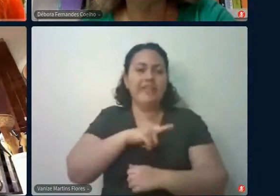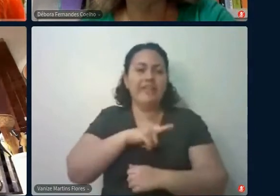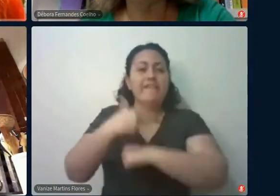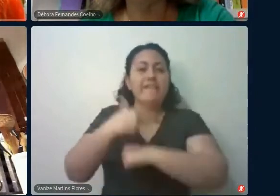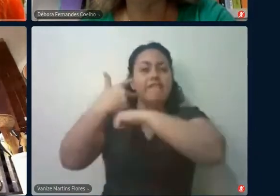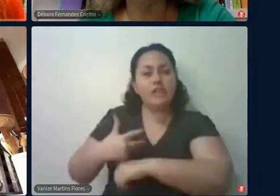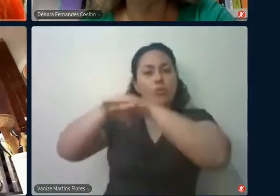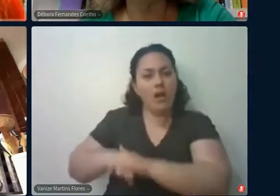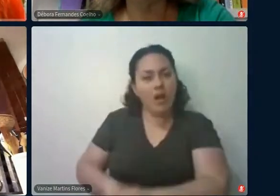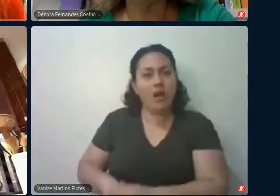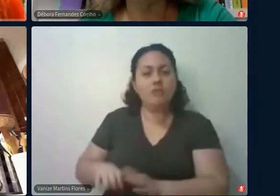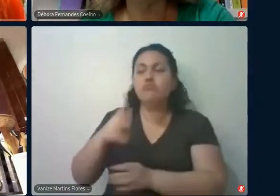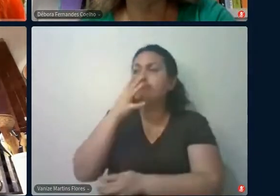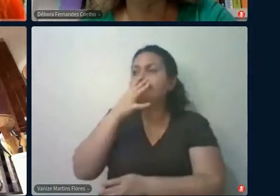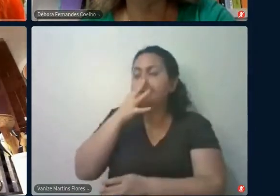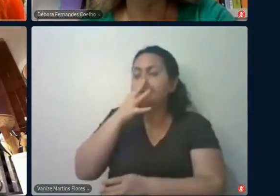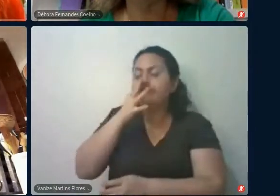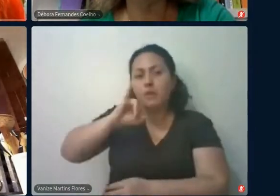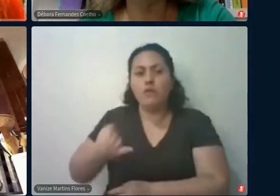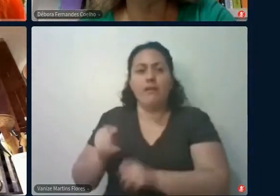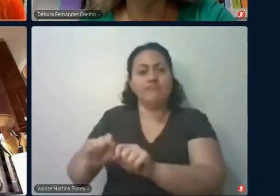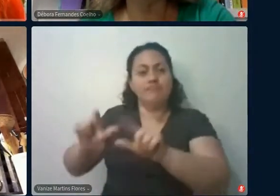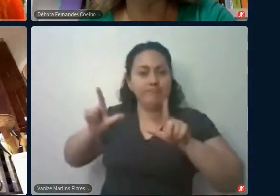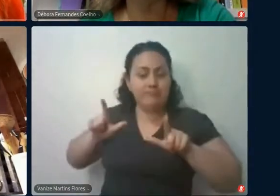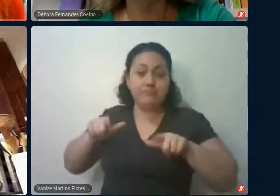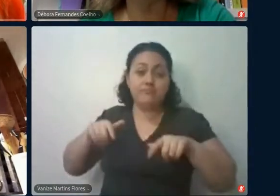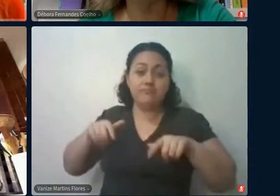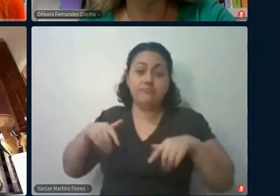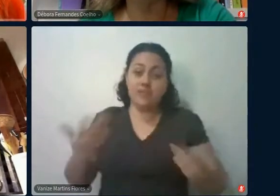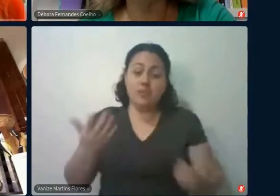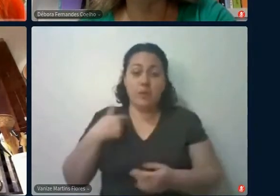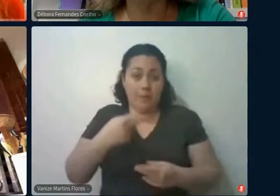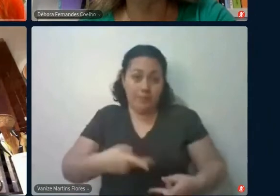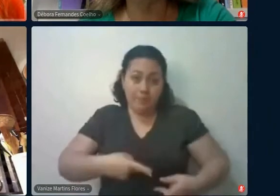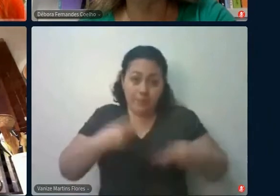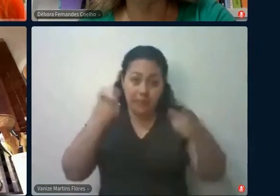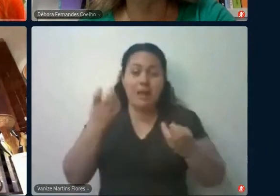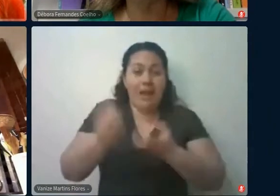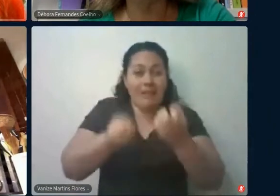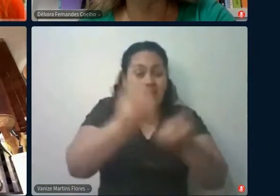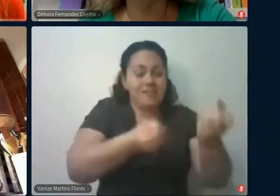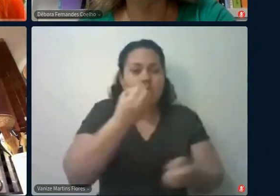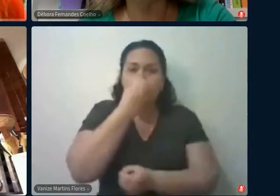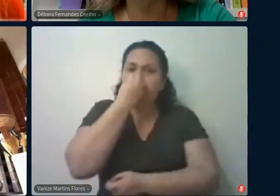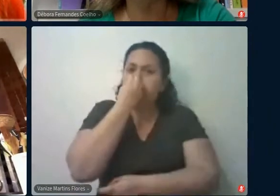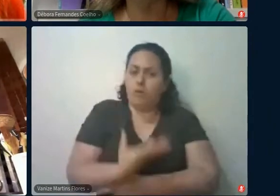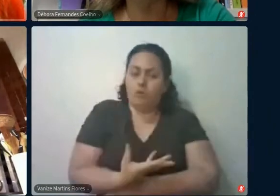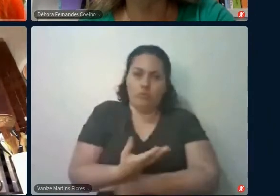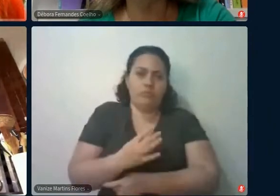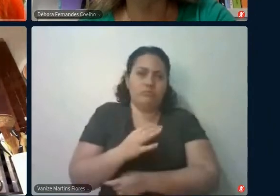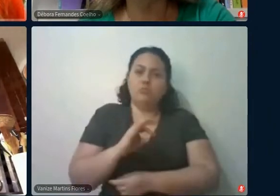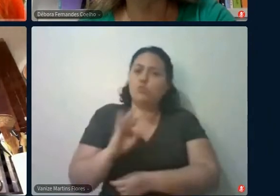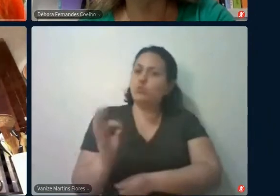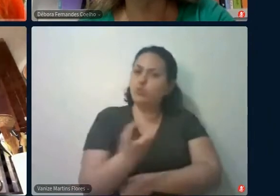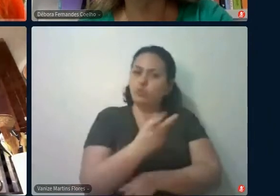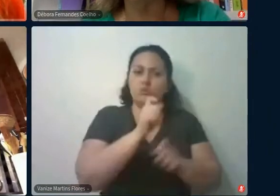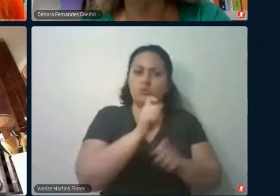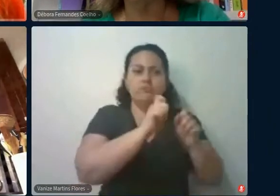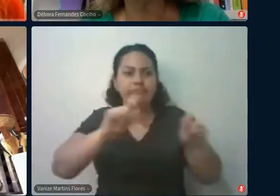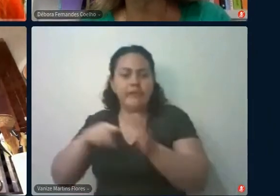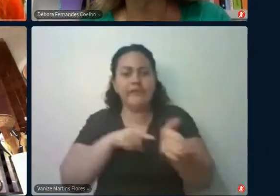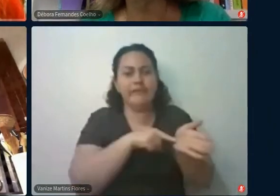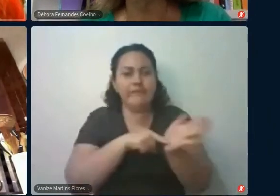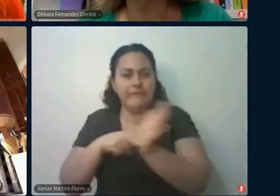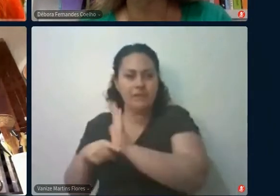de todos os webinários. Então, o que eu posso dizer é que a adesão foi muito boa, né, a todos esses webinários, e que a gente